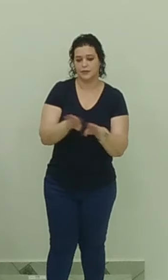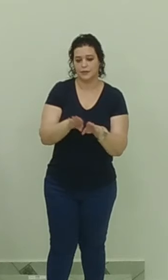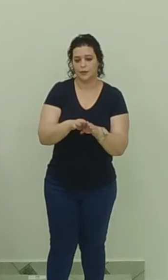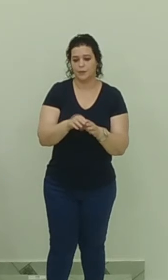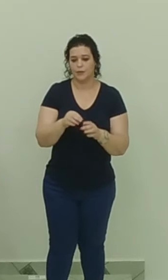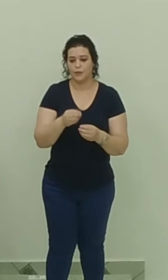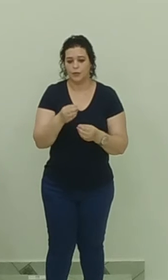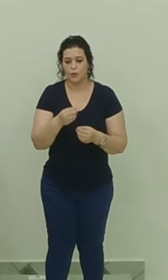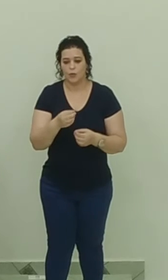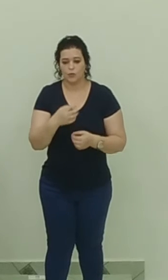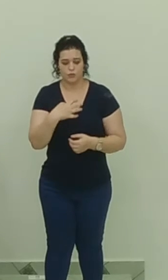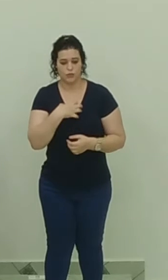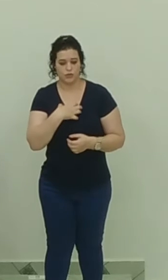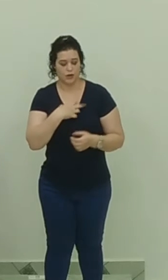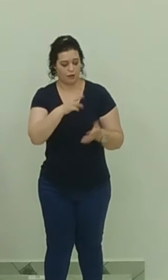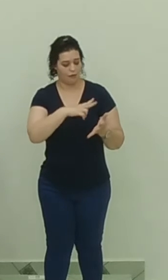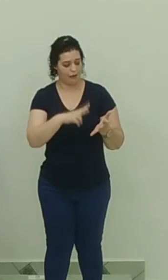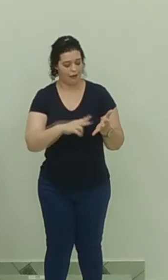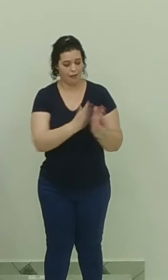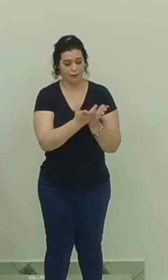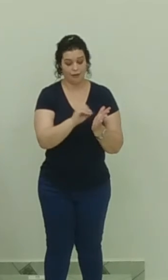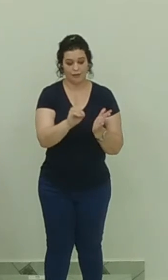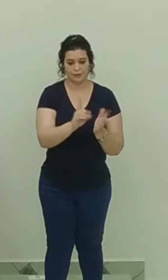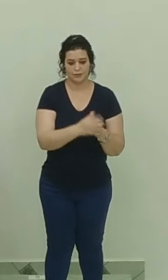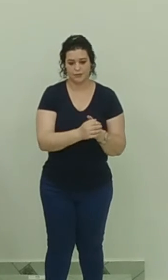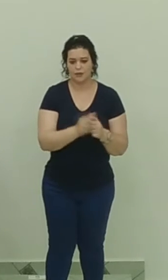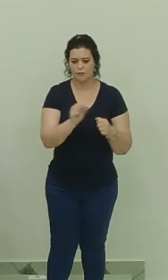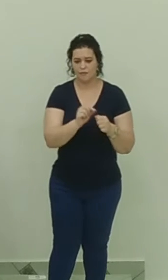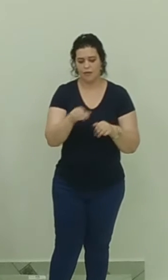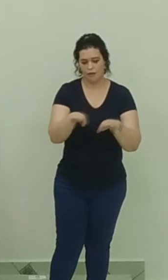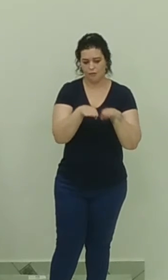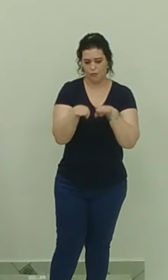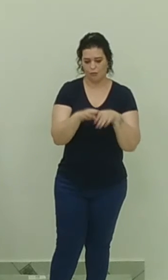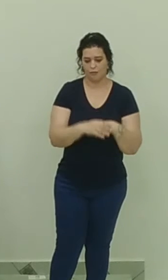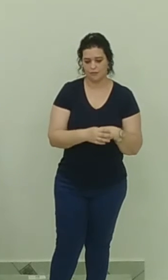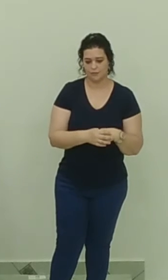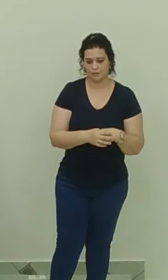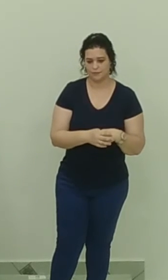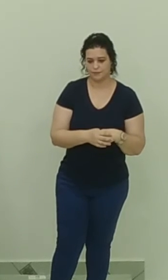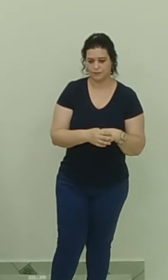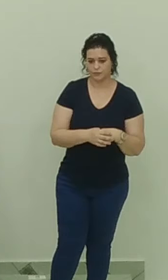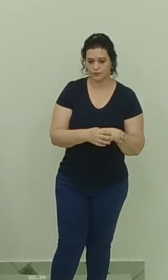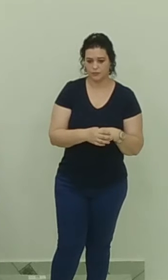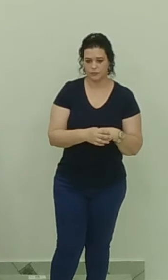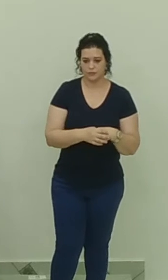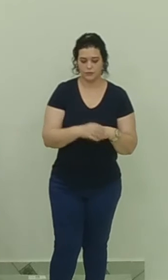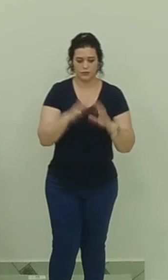há pouco, de modo que aquilo que eles coloquem à disposição seja para eles